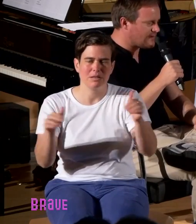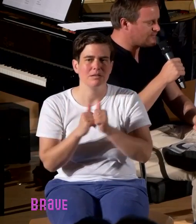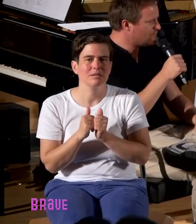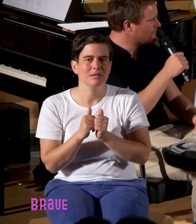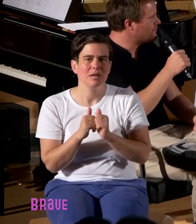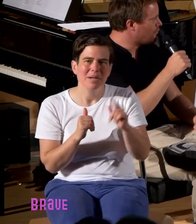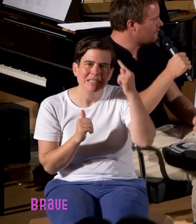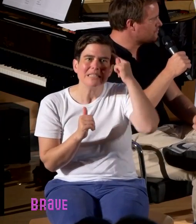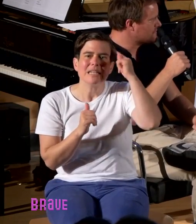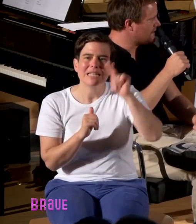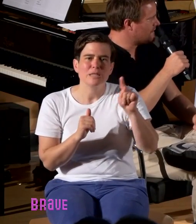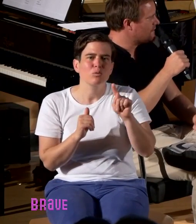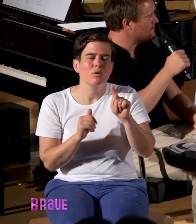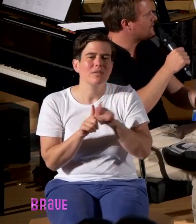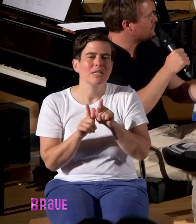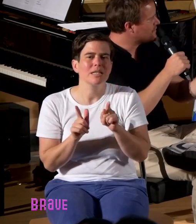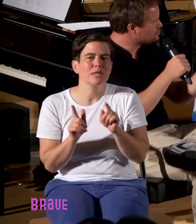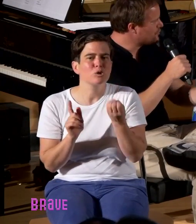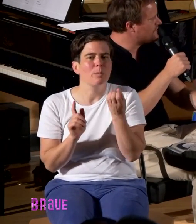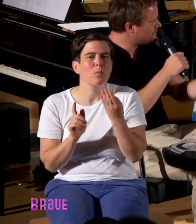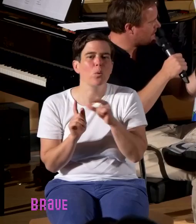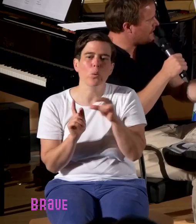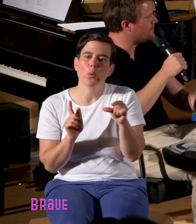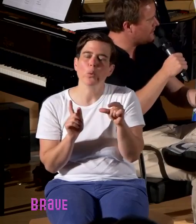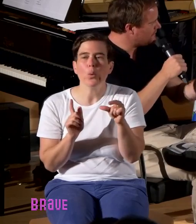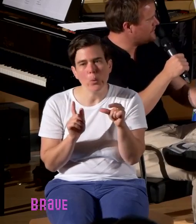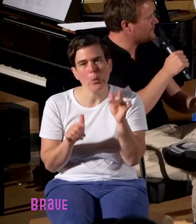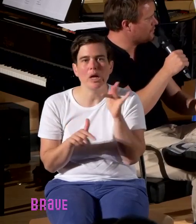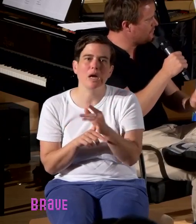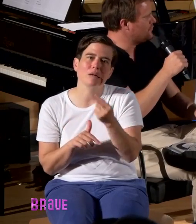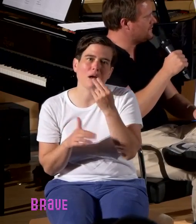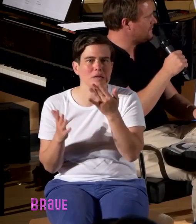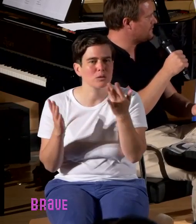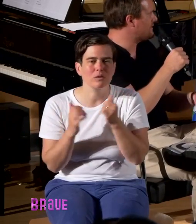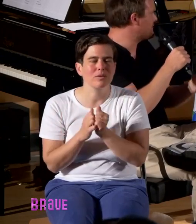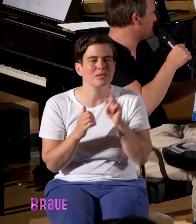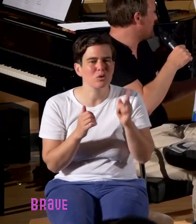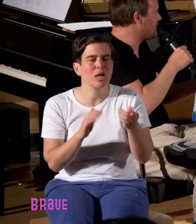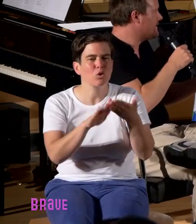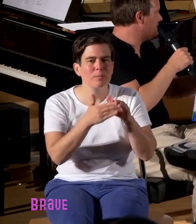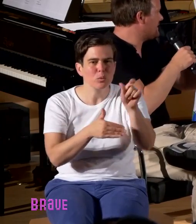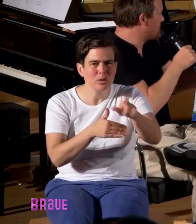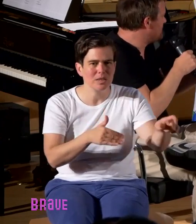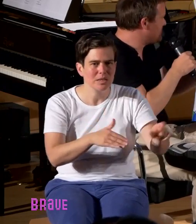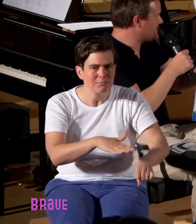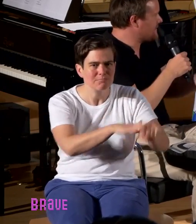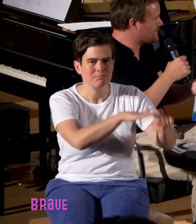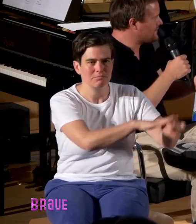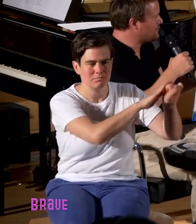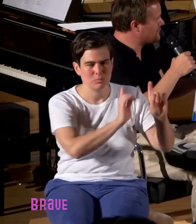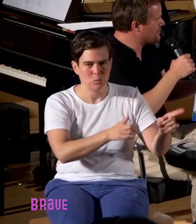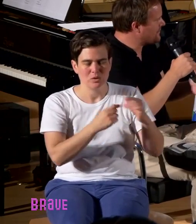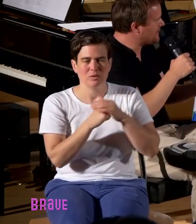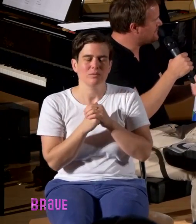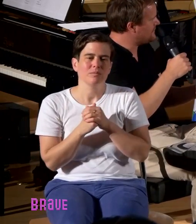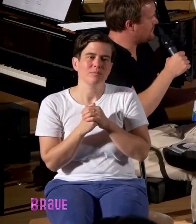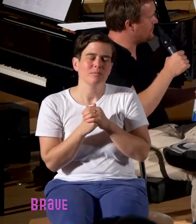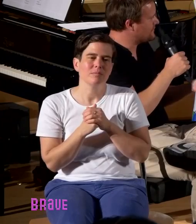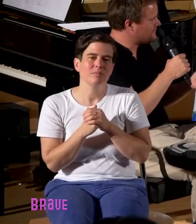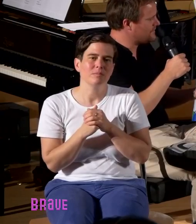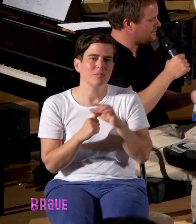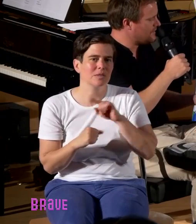das darf nicht nur symbolisch sein, sondern unterstützt die Arbeit in den Communities. Ja. Und das ist auch, ich habe die Debatte jetzt natürlich nur so am